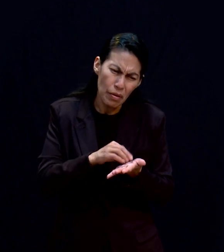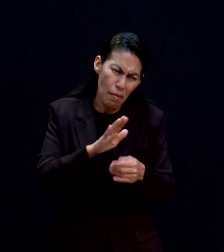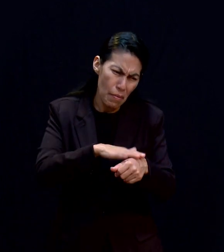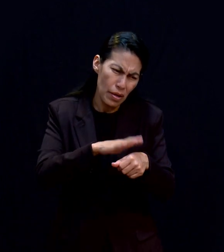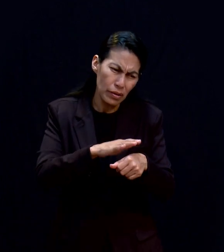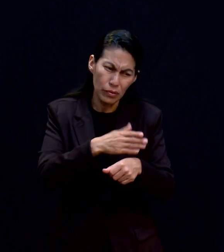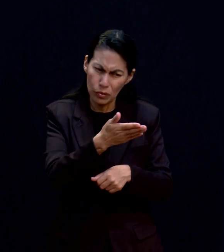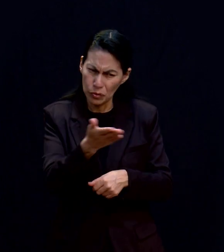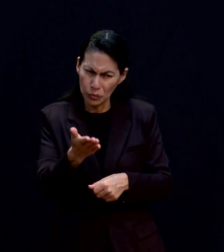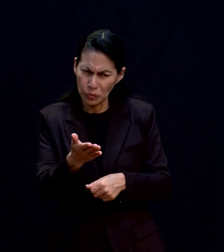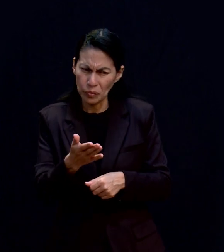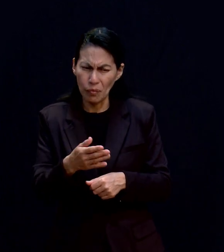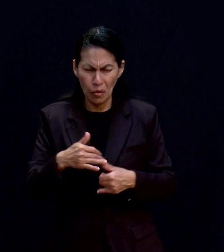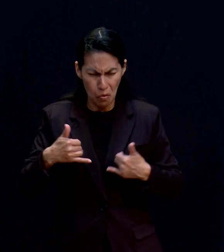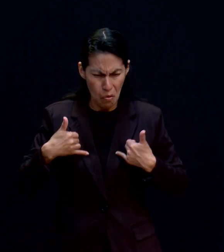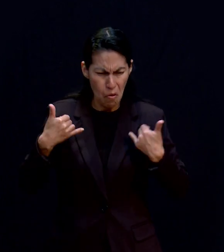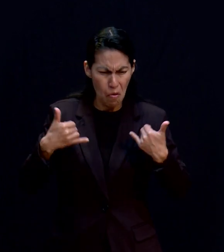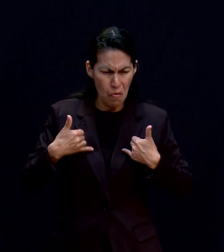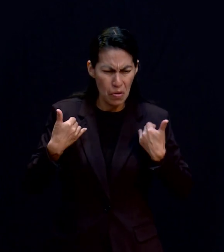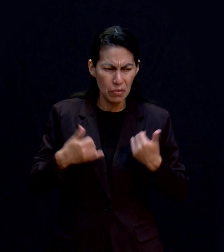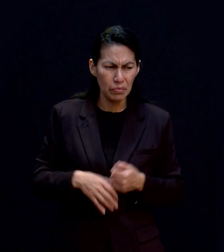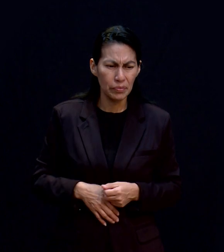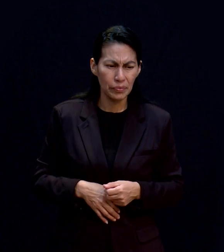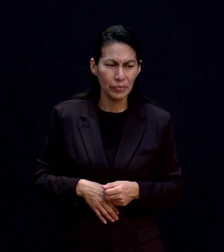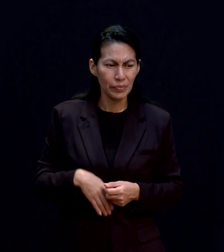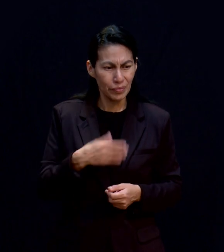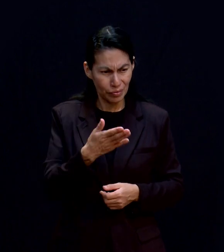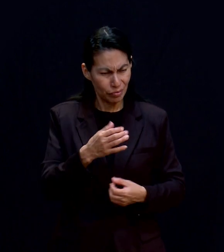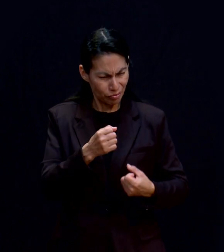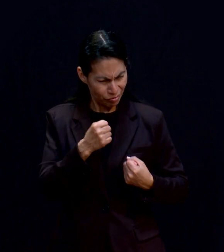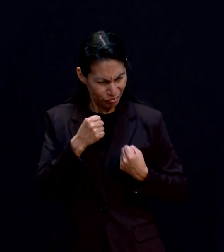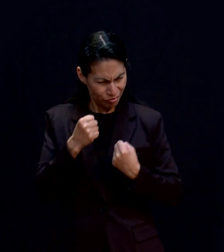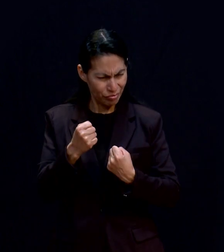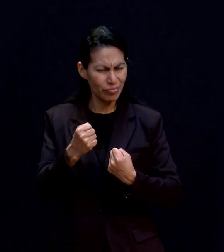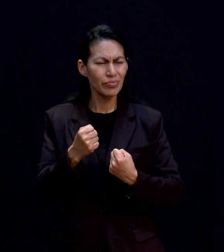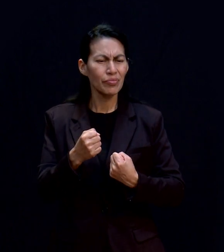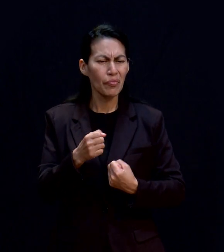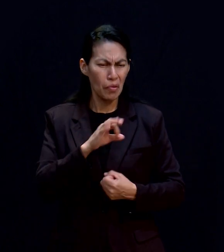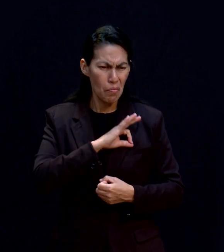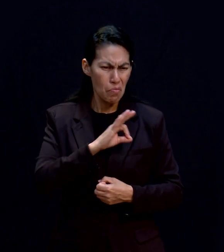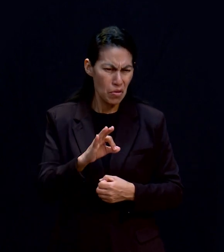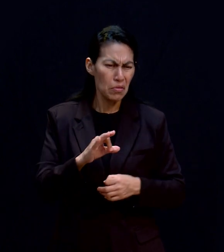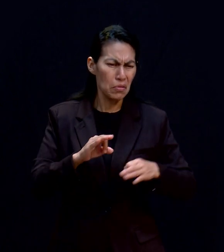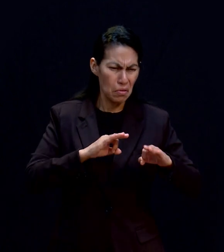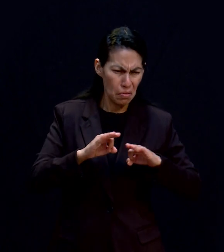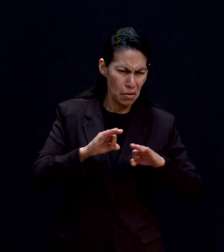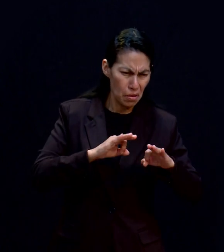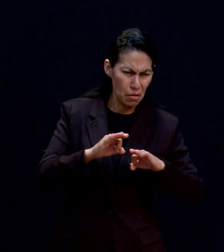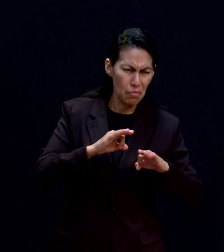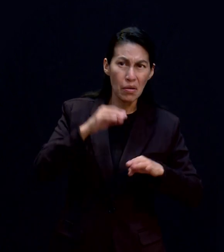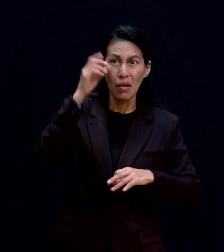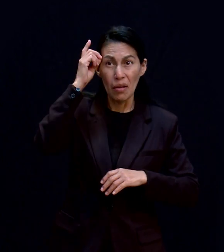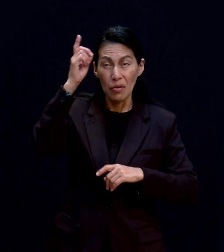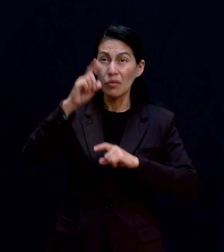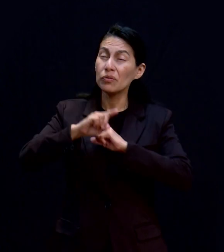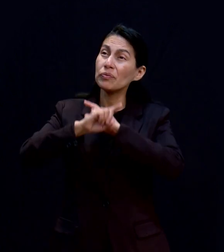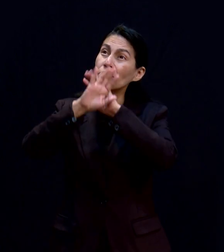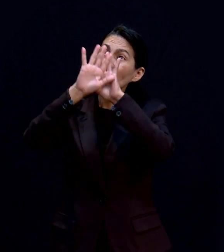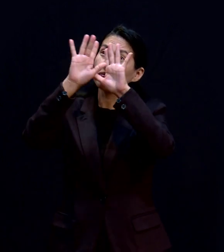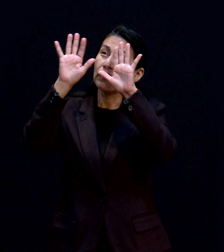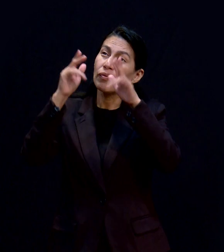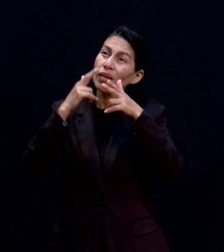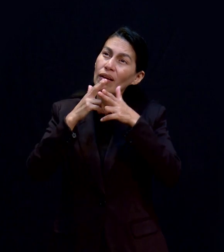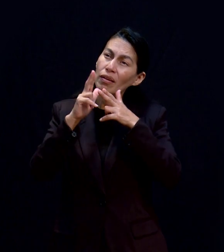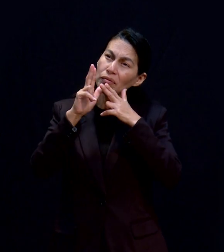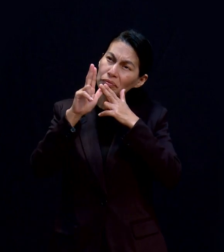no hubo ninguna cana arrugas estás completamente con todo tu potencial para dar todo